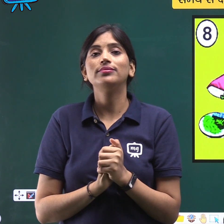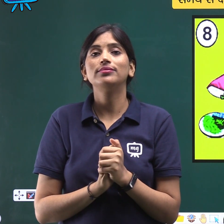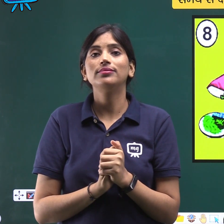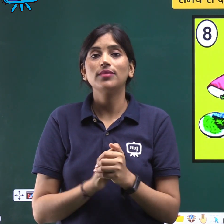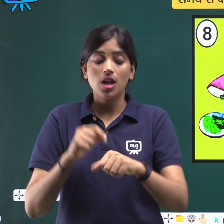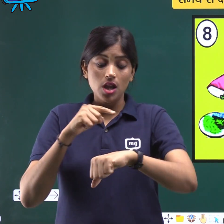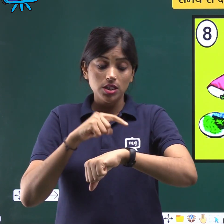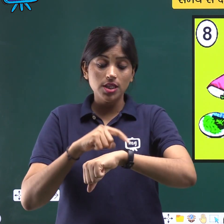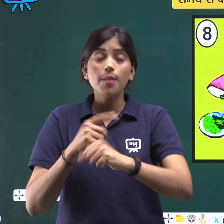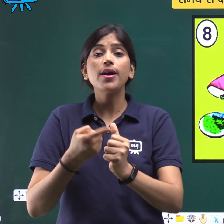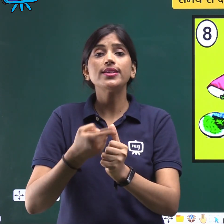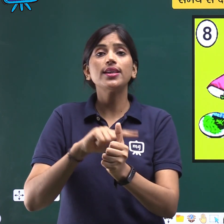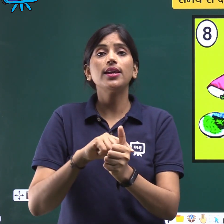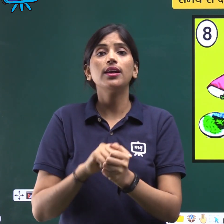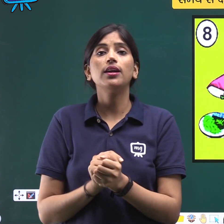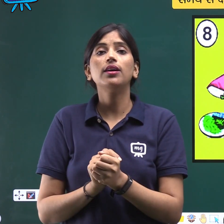समय से